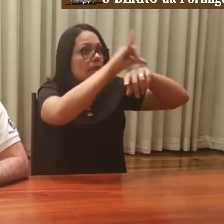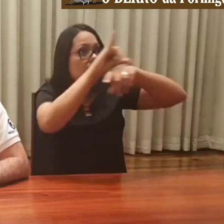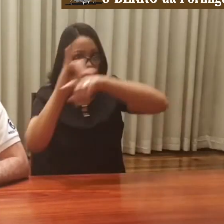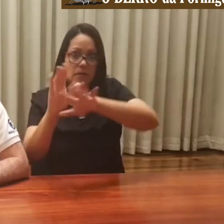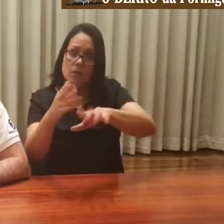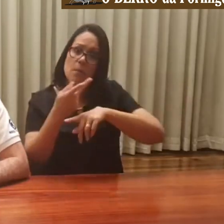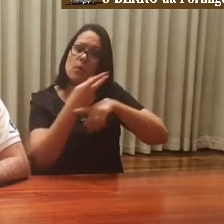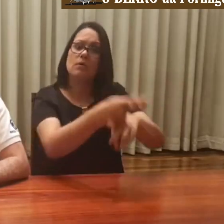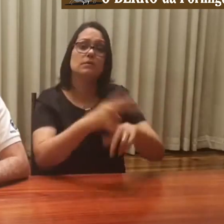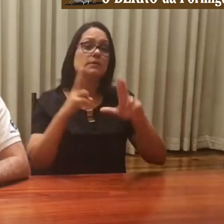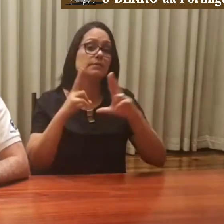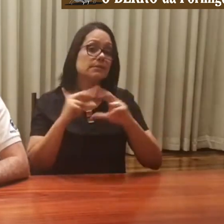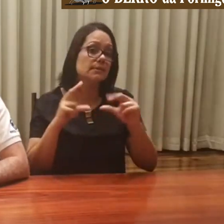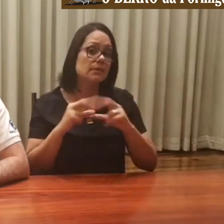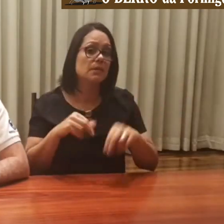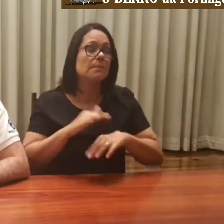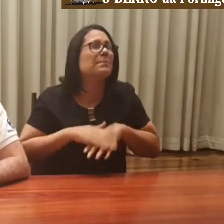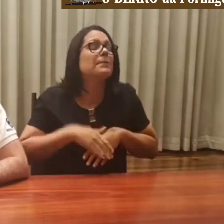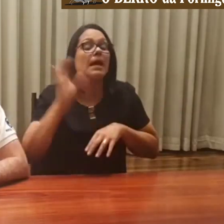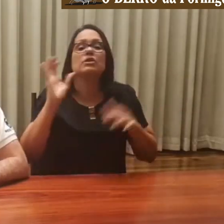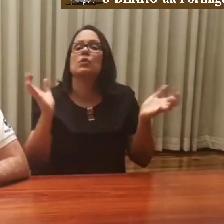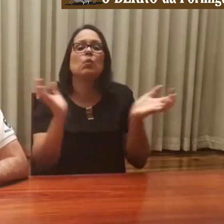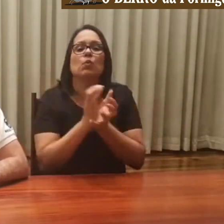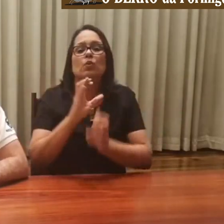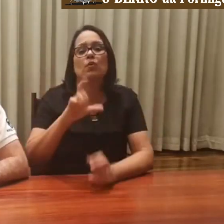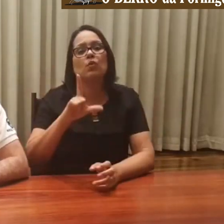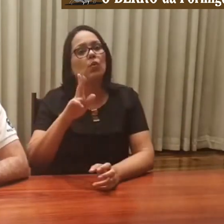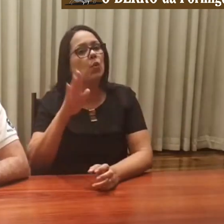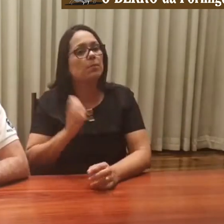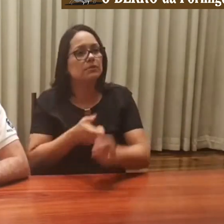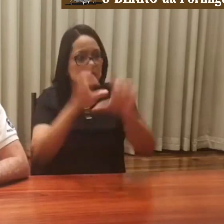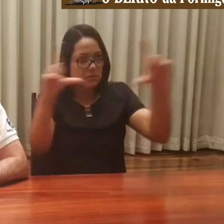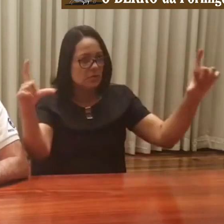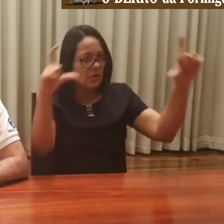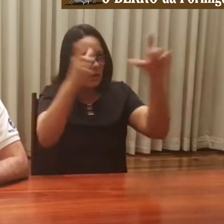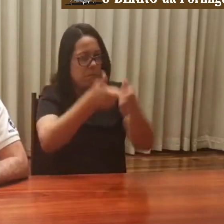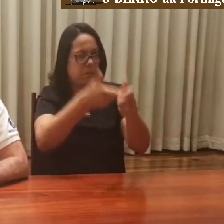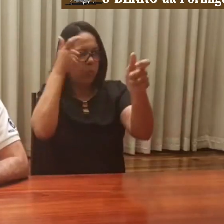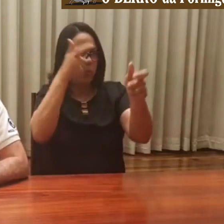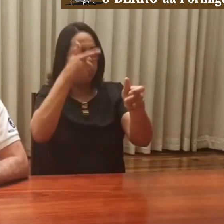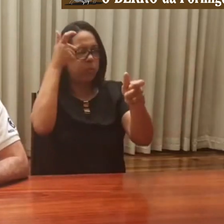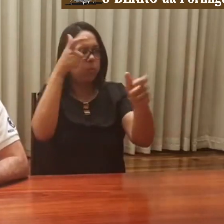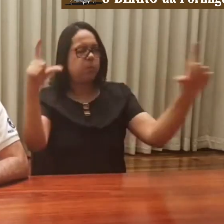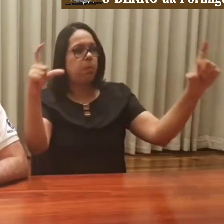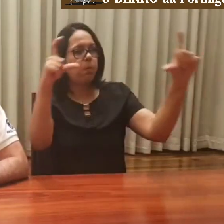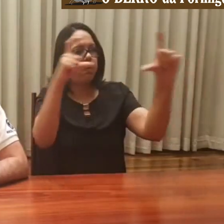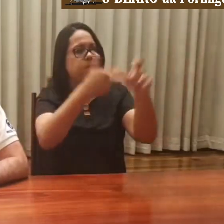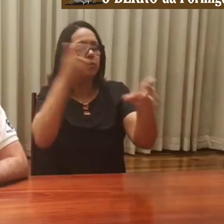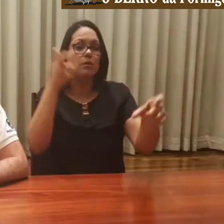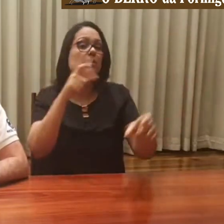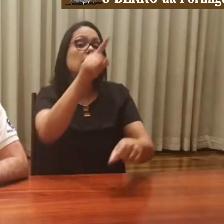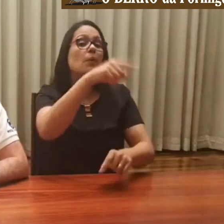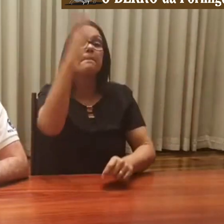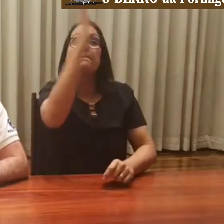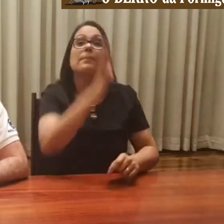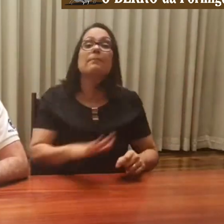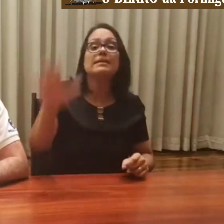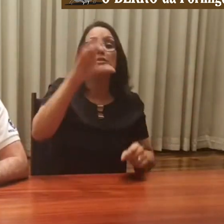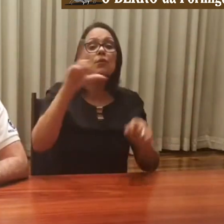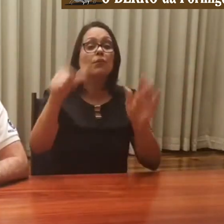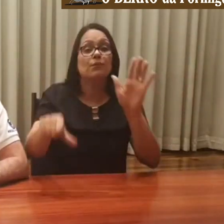Catarina, por exemplo, é o estado que tem mais clube de tiro. E não por coincidência, é o estado menos violento do Brasil. Os estados